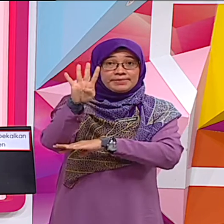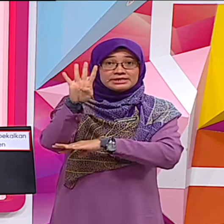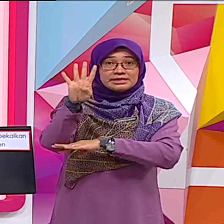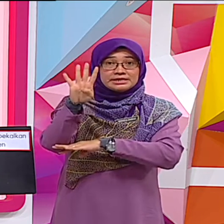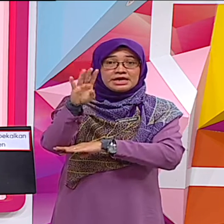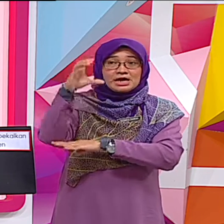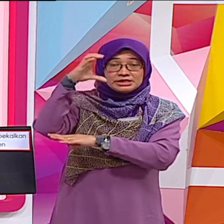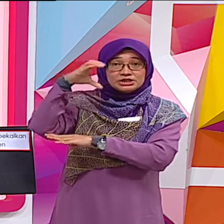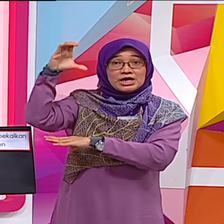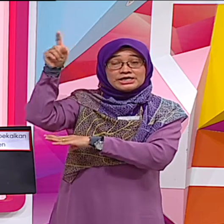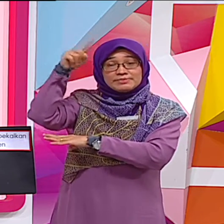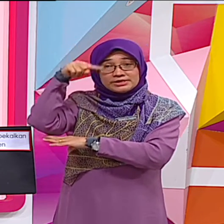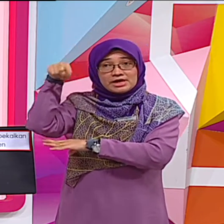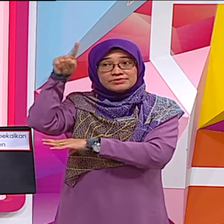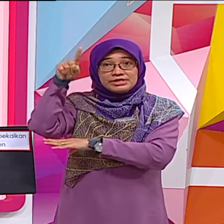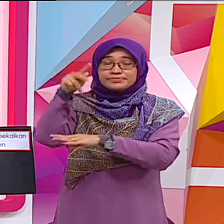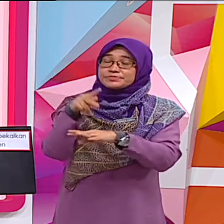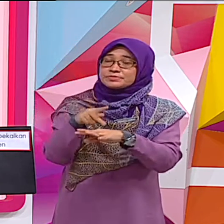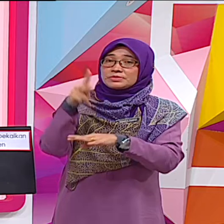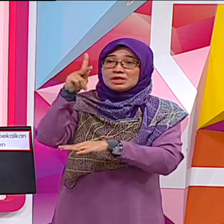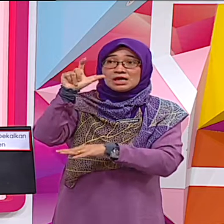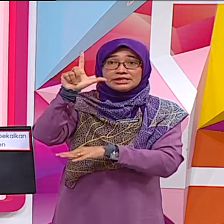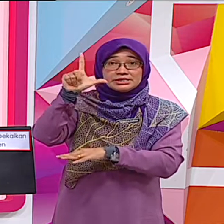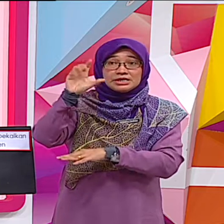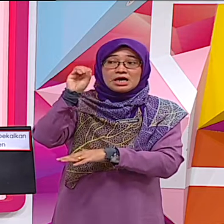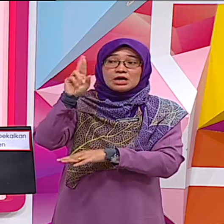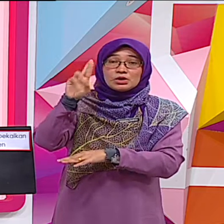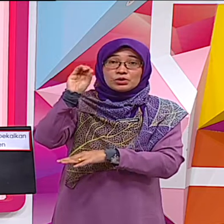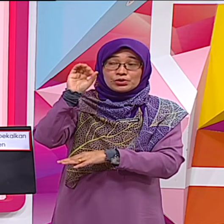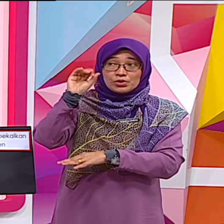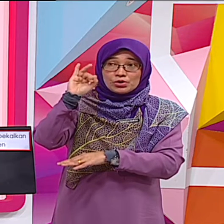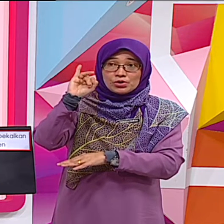4 nih ada cahaya matahari ada gloro